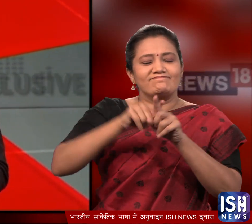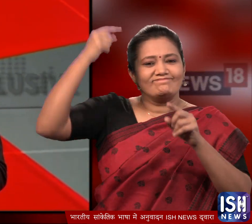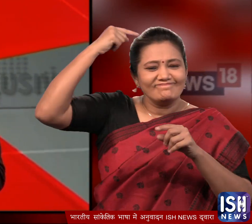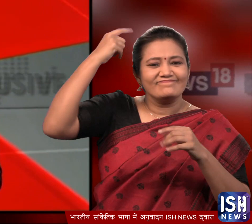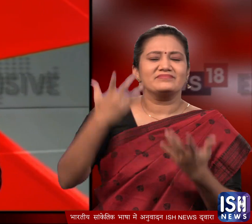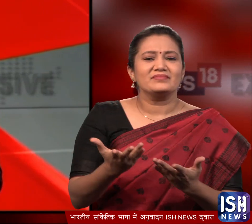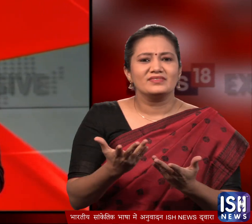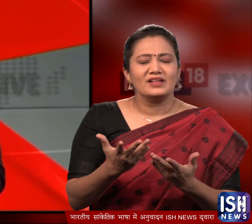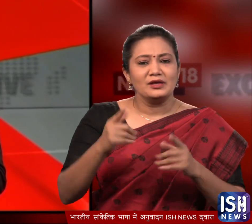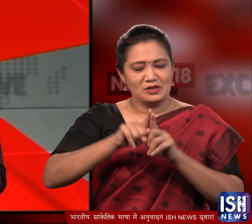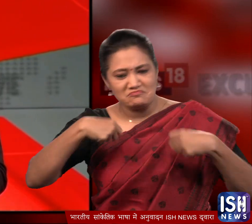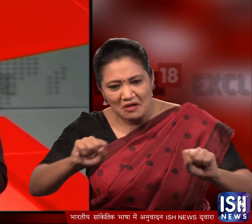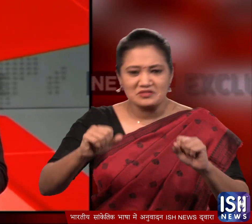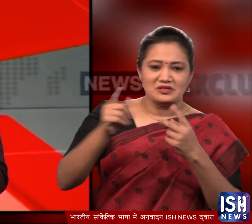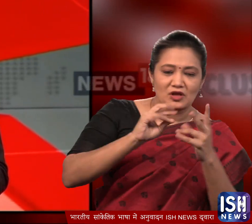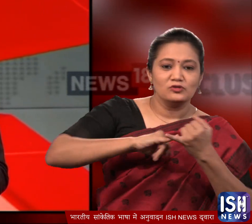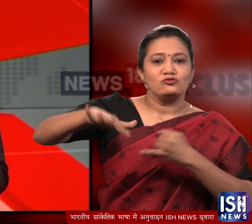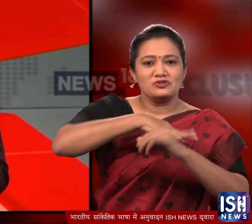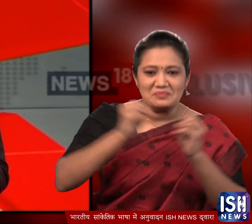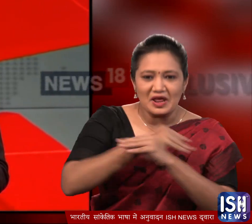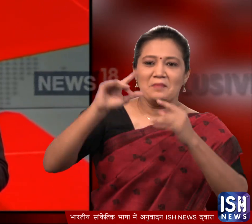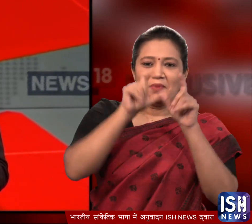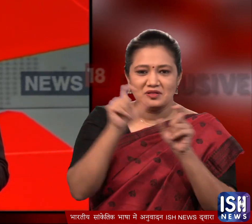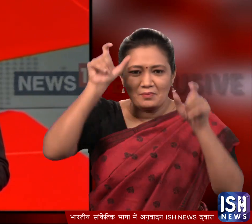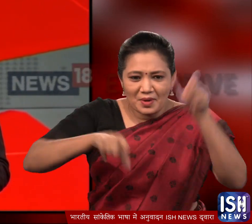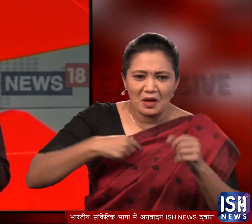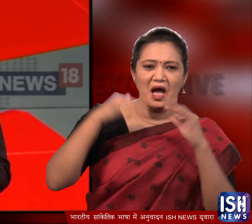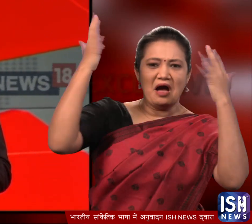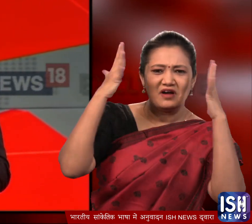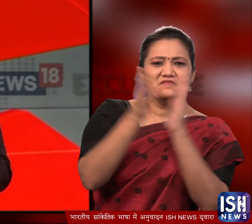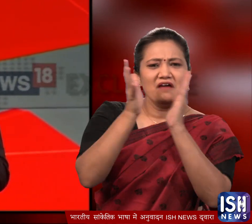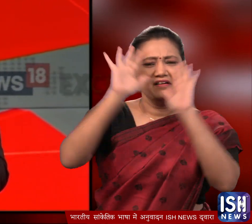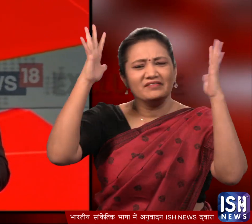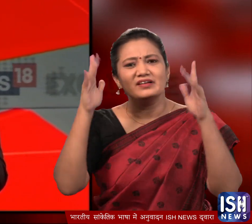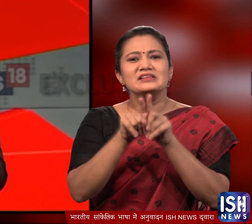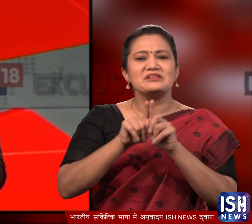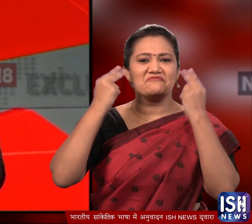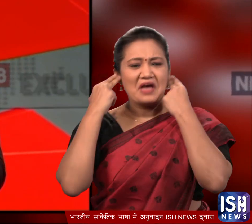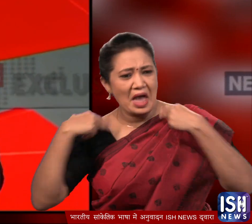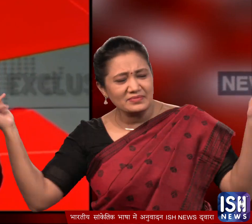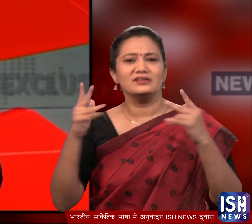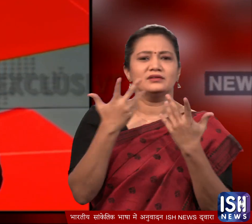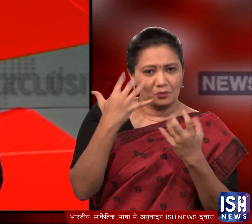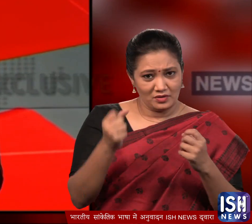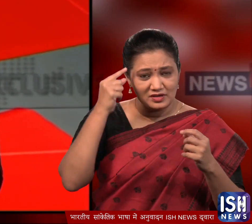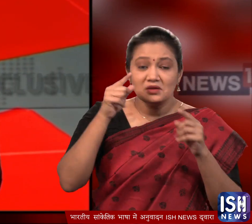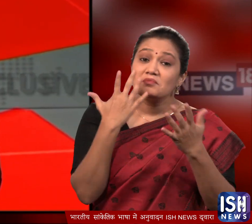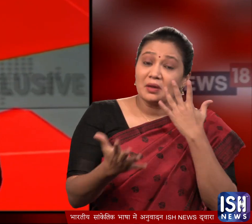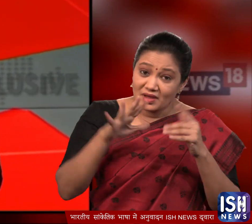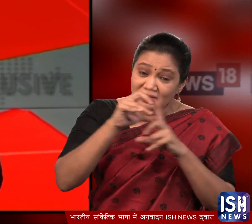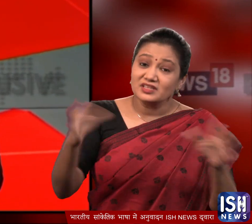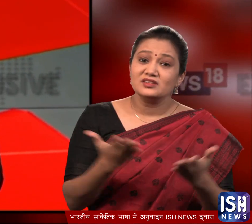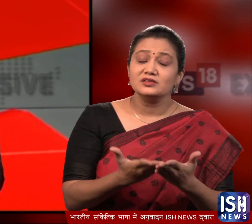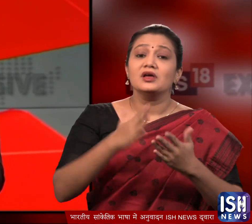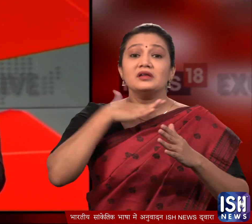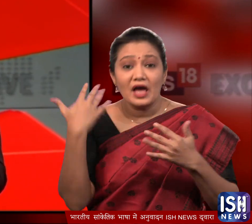कि मोटरसाइकिल पर करतब दिखाएंगे तो सोशल मीडिया पर वाहवाही मिलेगी। स्टंट दिखाकर स्टार बनने का ये भूत जानलेवा